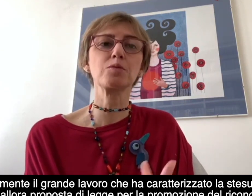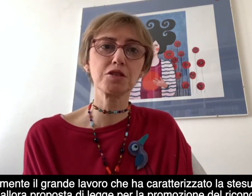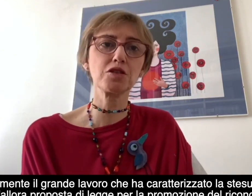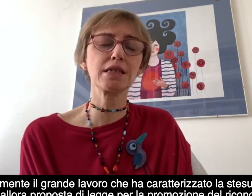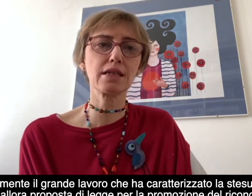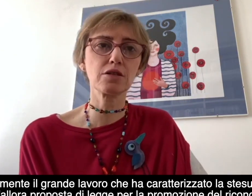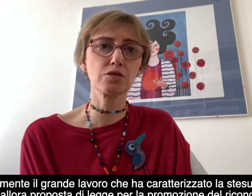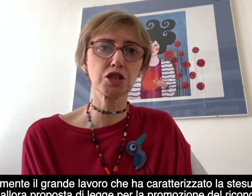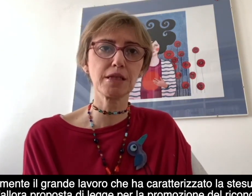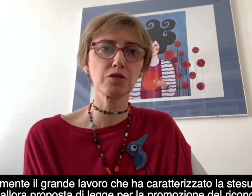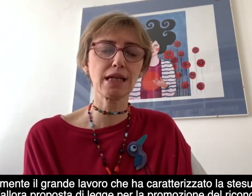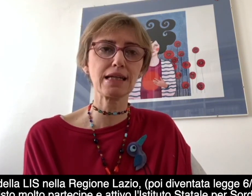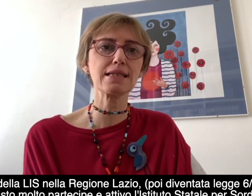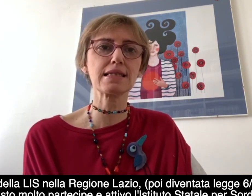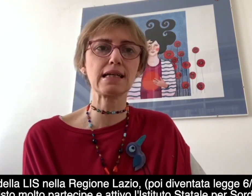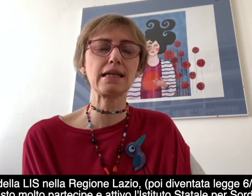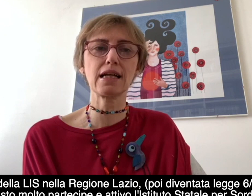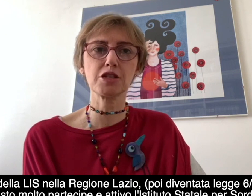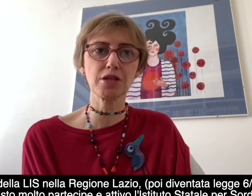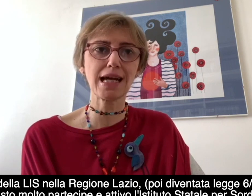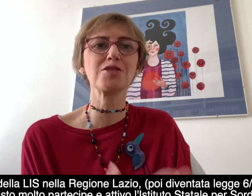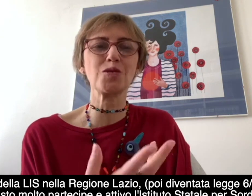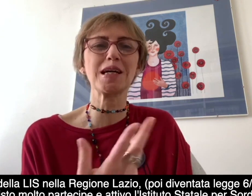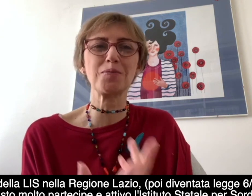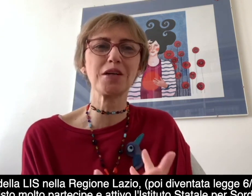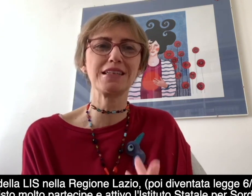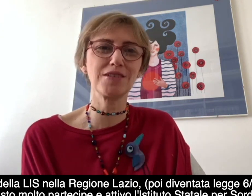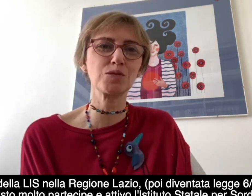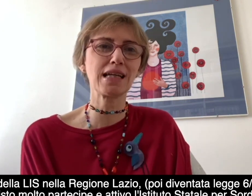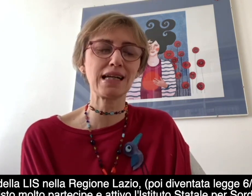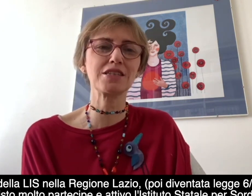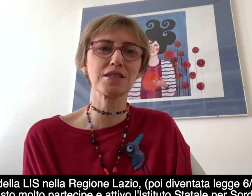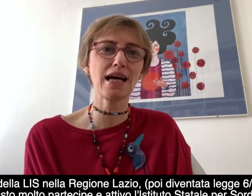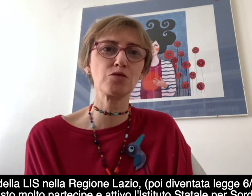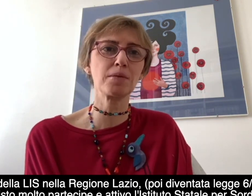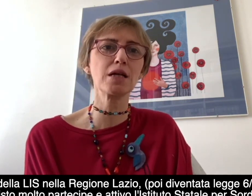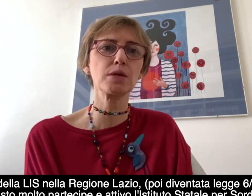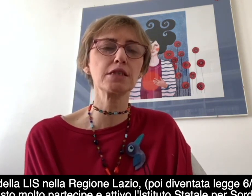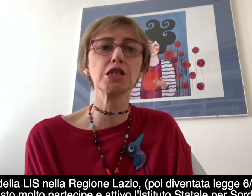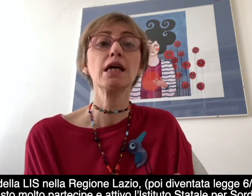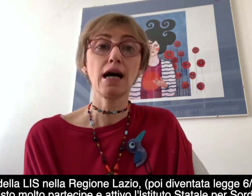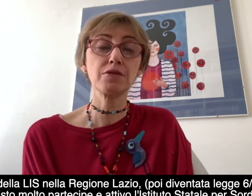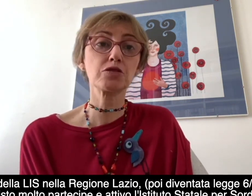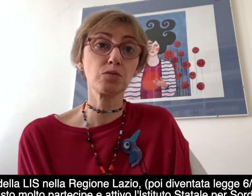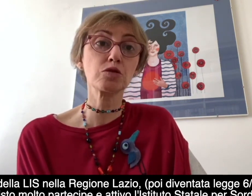del riconoscimento della lis nella regione lazio quella che poi è divenuta la legge 6 2015 ha visto molto